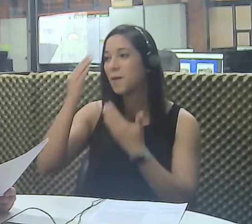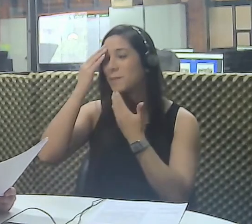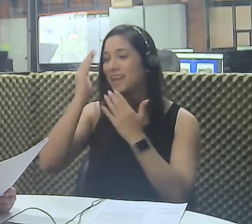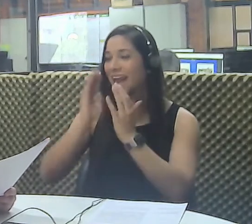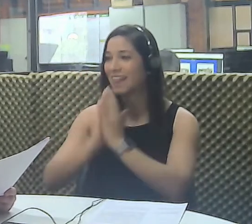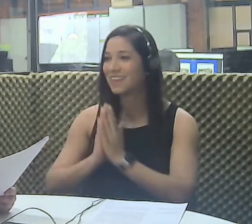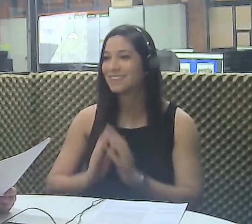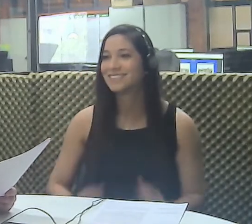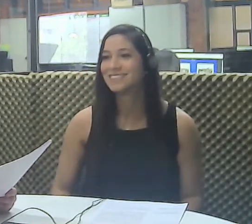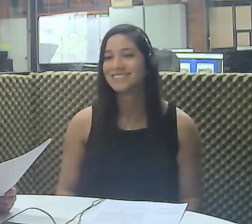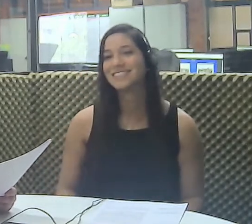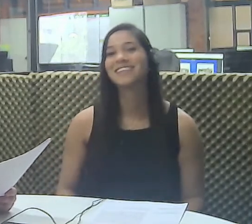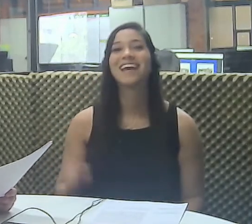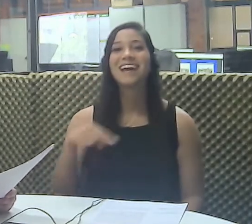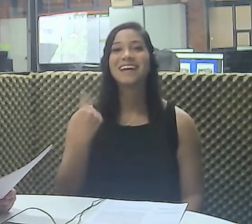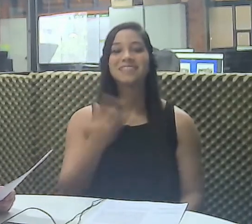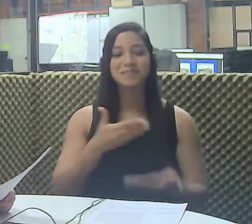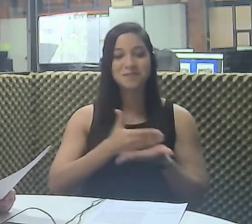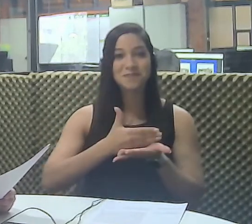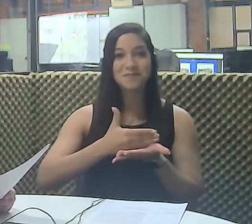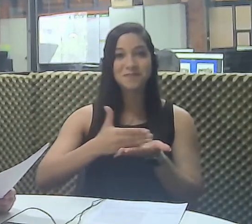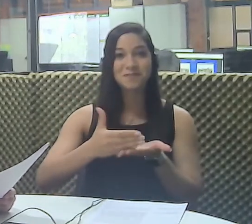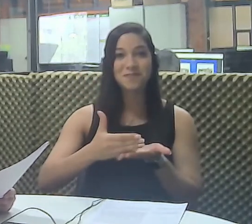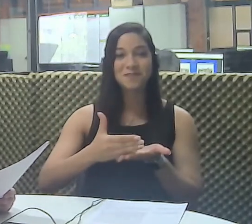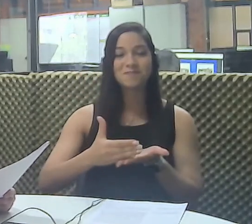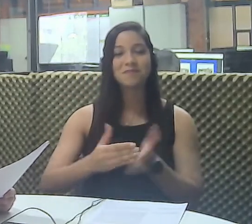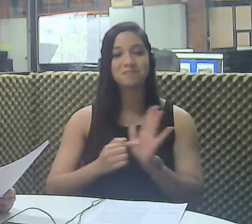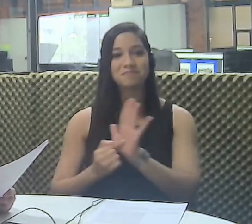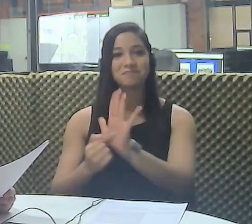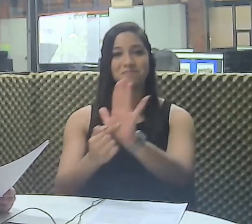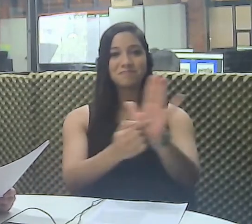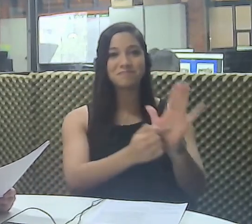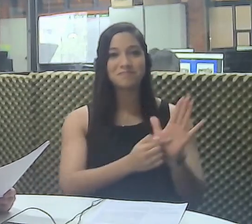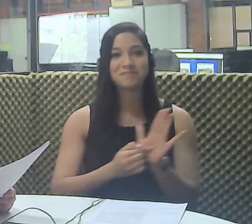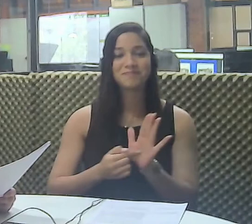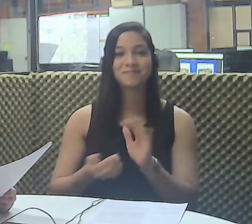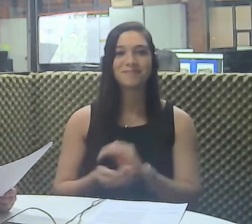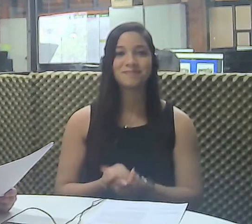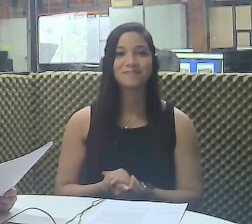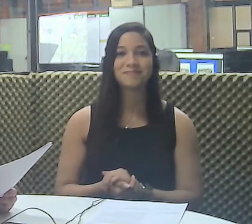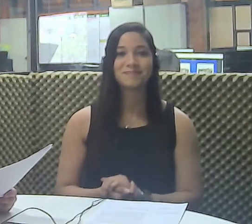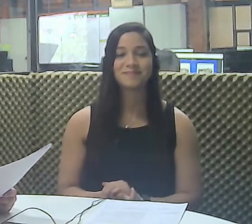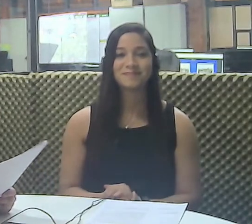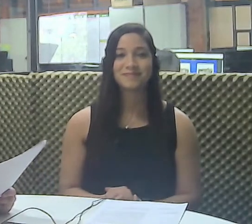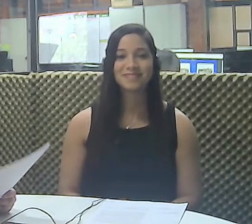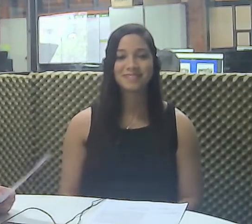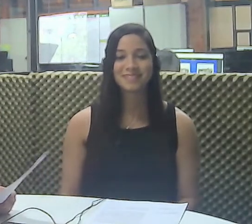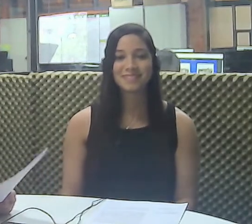muito bem-vinda a Amanda e a gente começa com os destaques desta edição